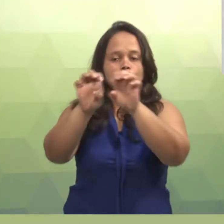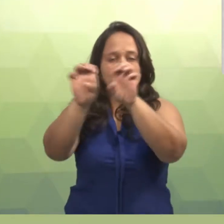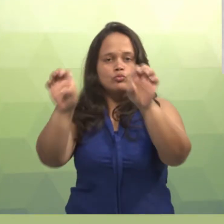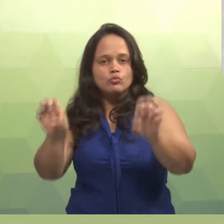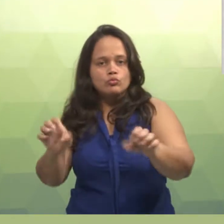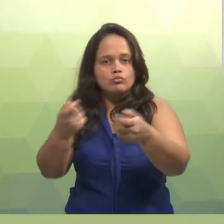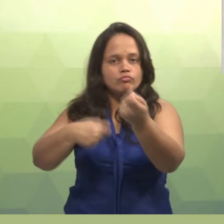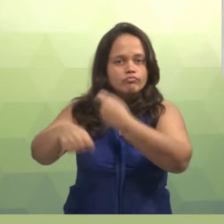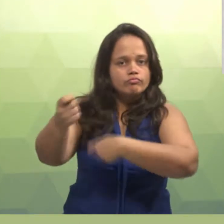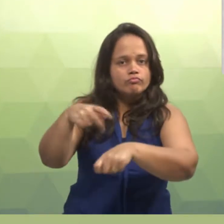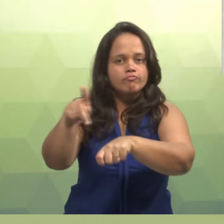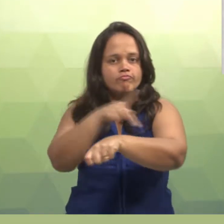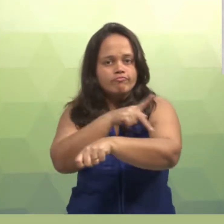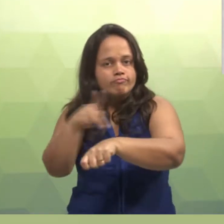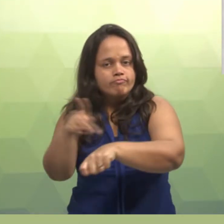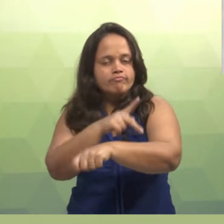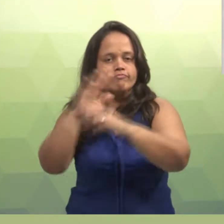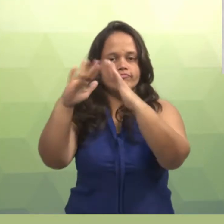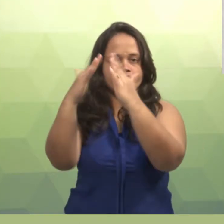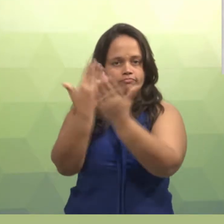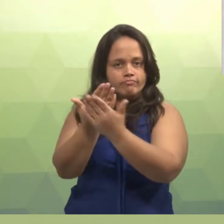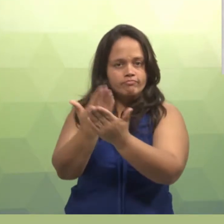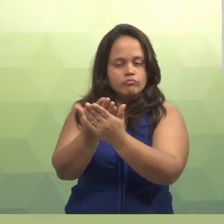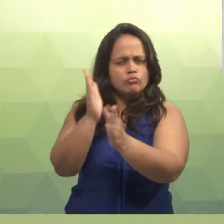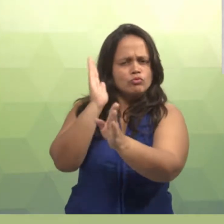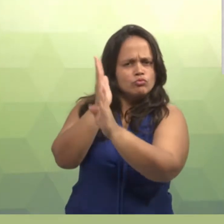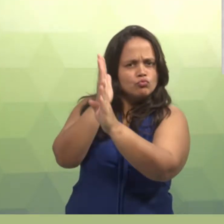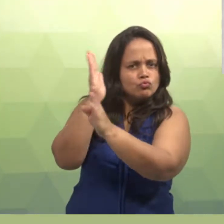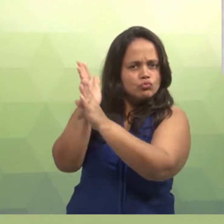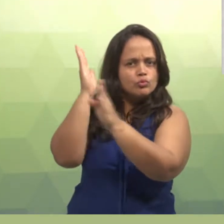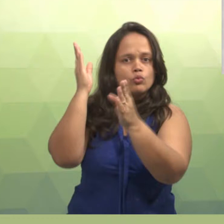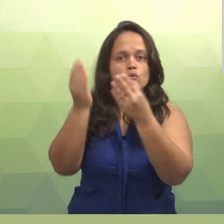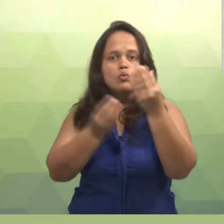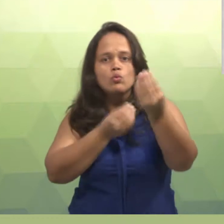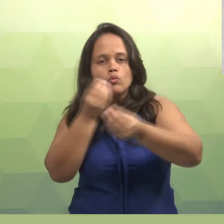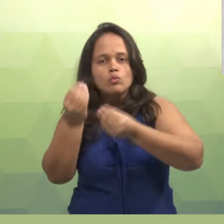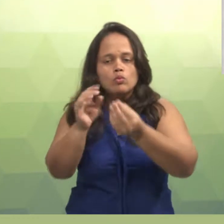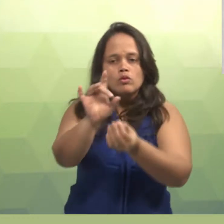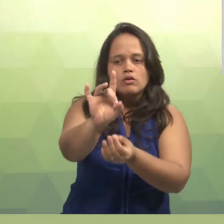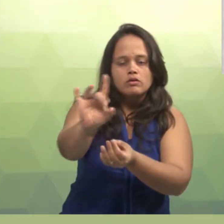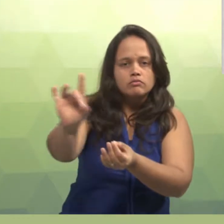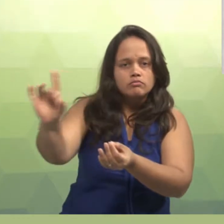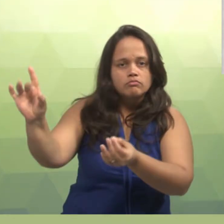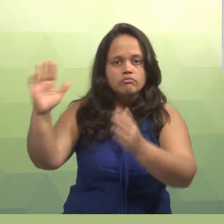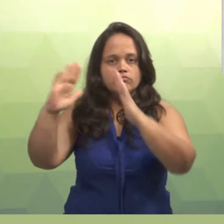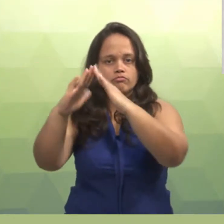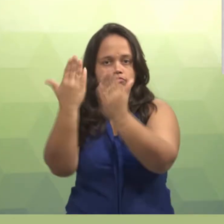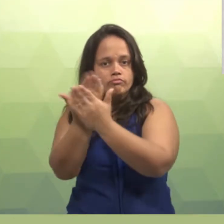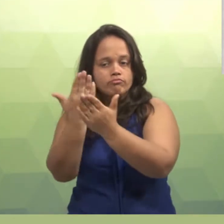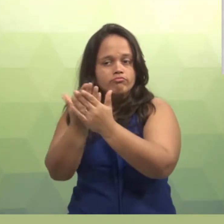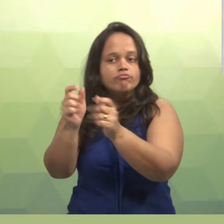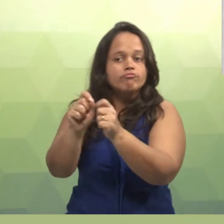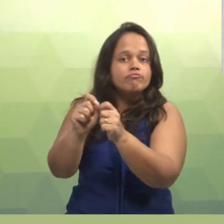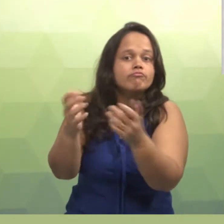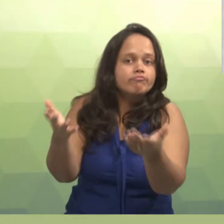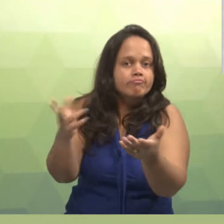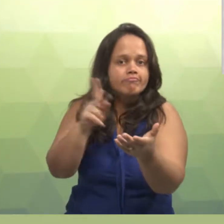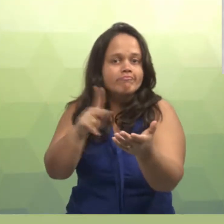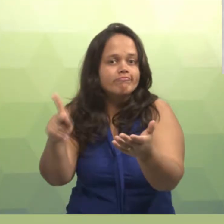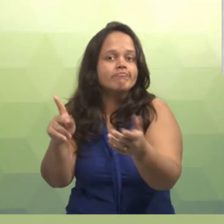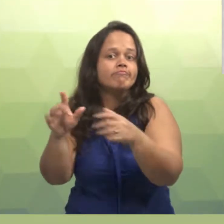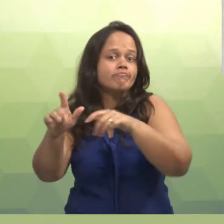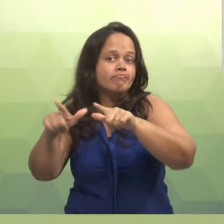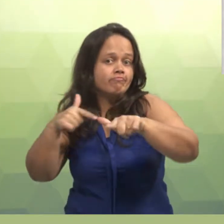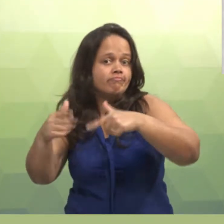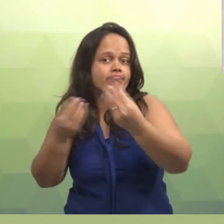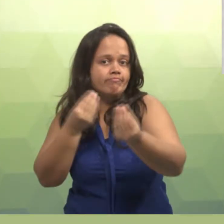da escola, identificar as incumbências da escola e dos professores, compreender o funcionamento